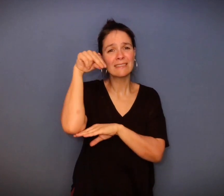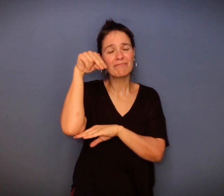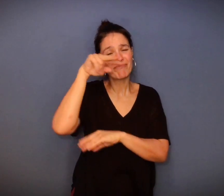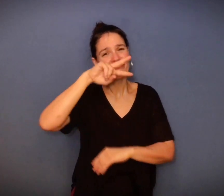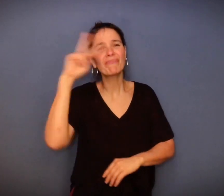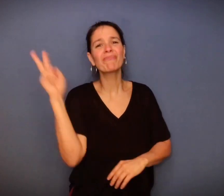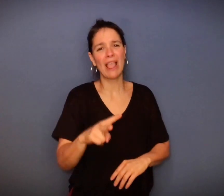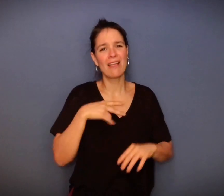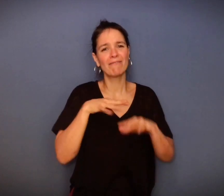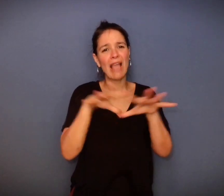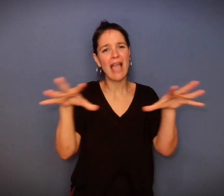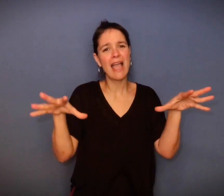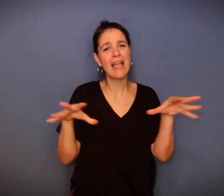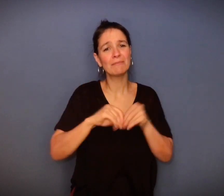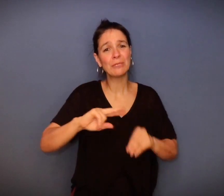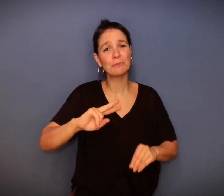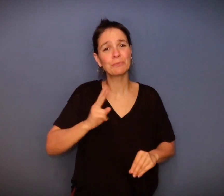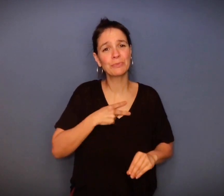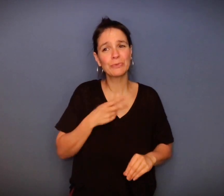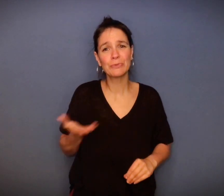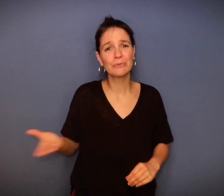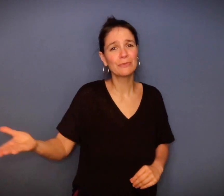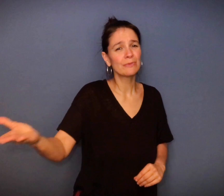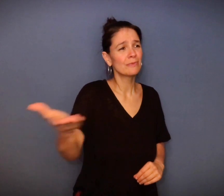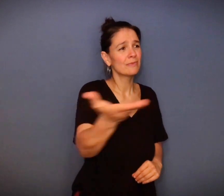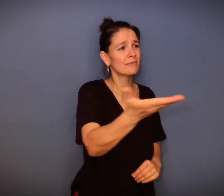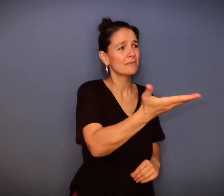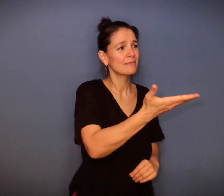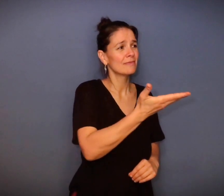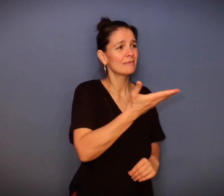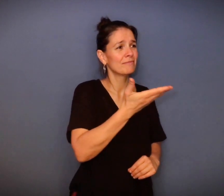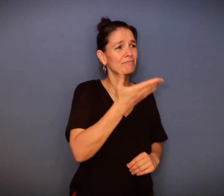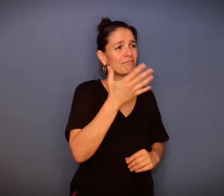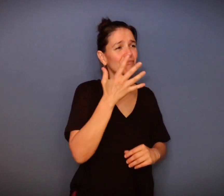enfin tout son bonheur d'avoir retrouvé sa vraie famille.